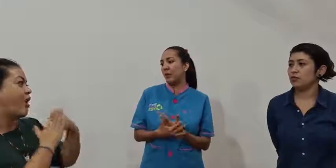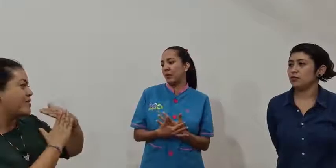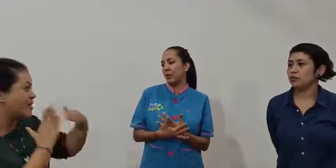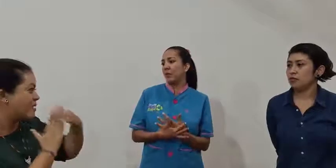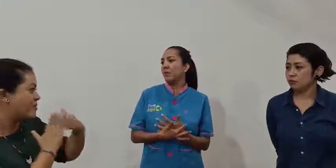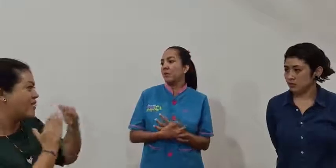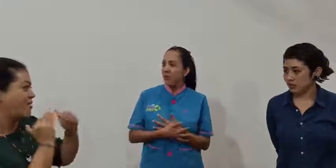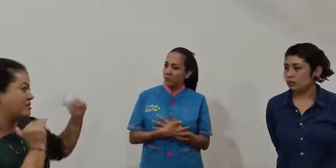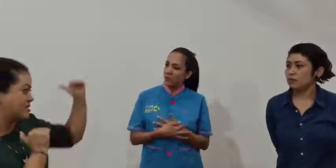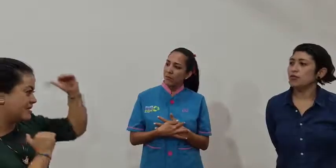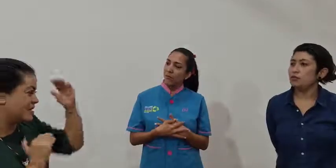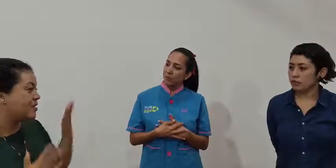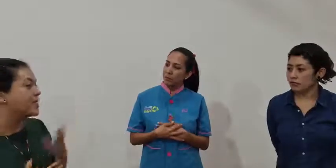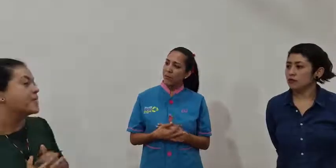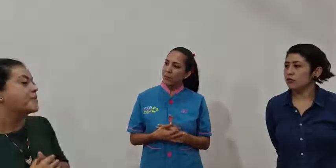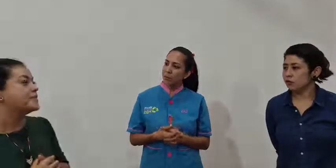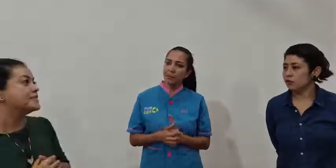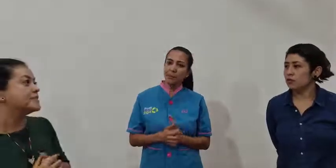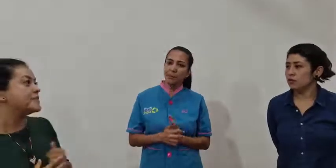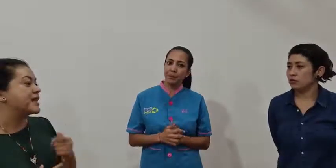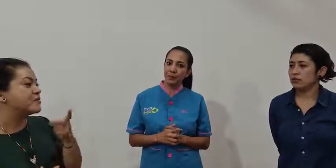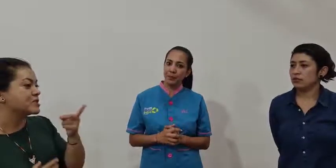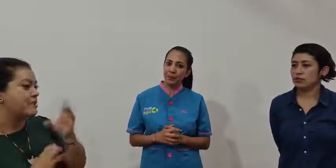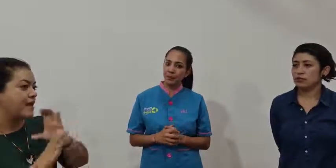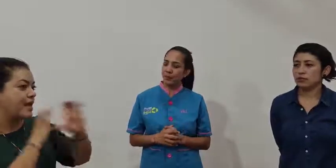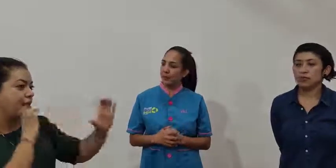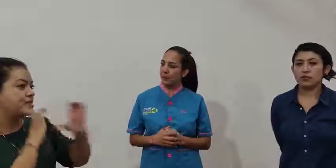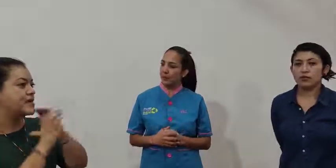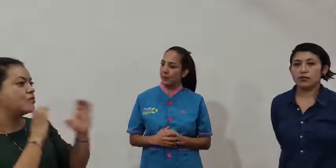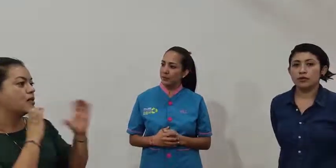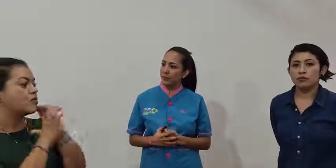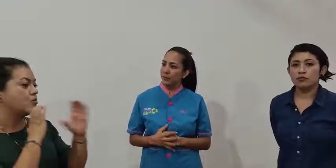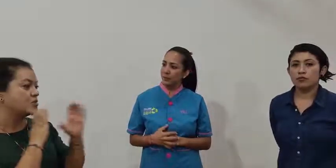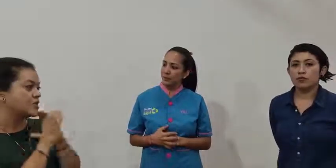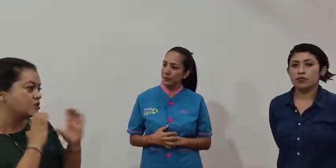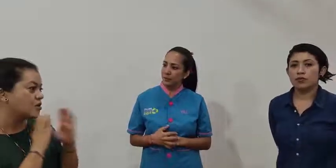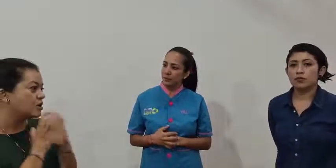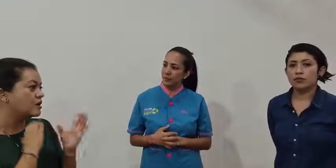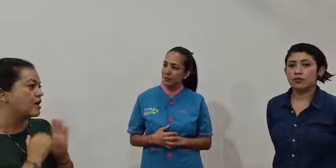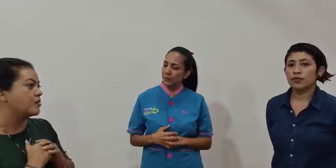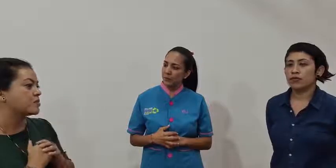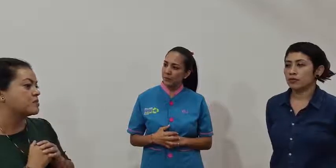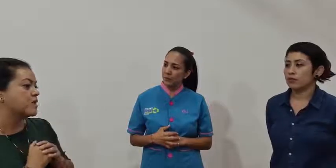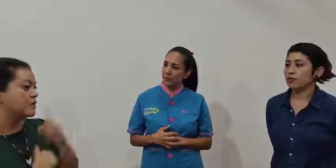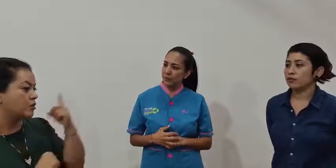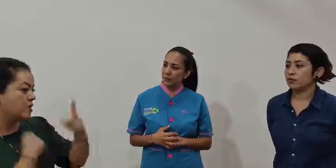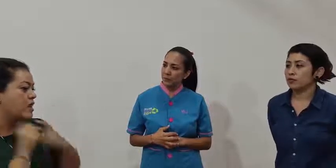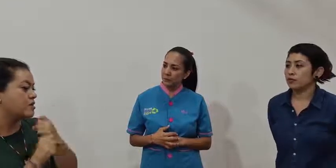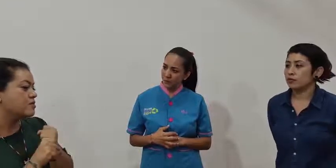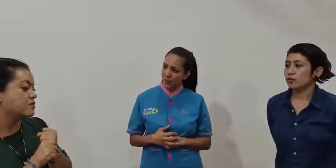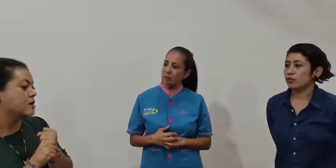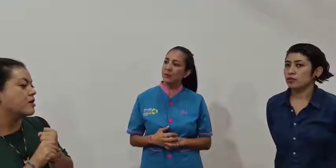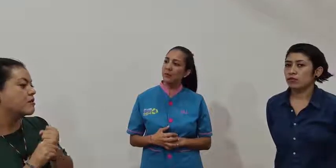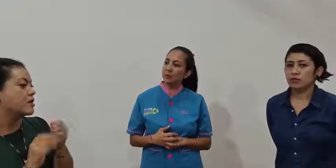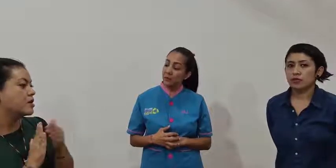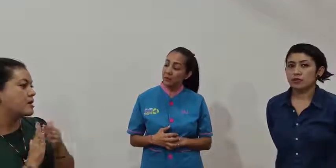tardó? Pues digamos que para empezar una conversación aproximadamente 1 año, pero